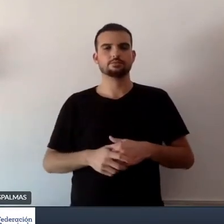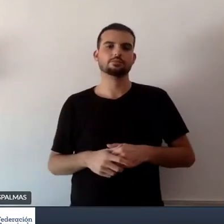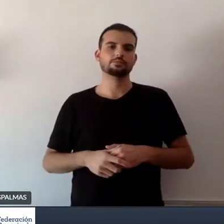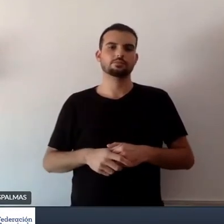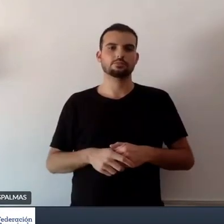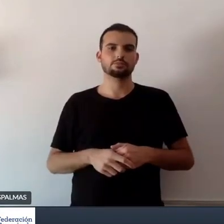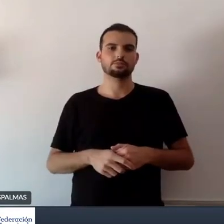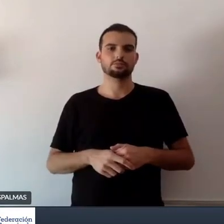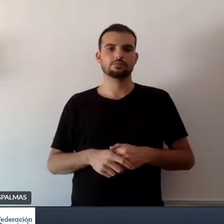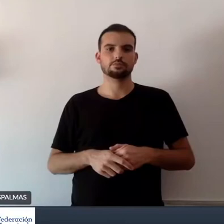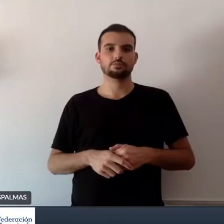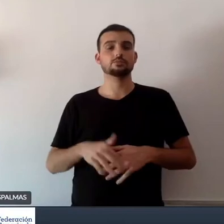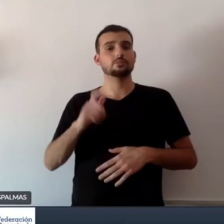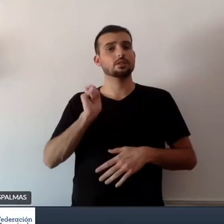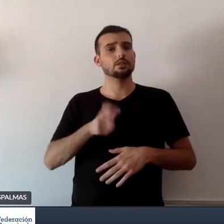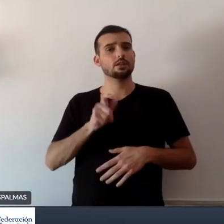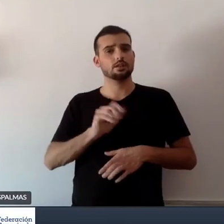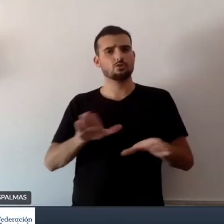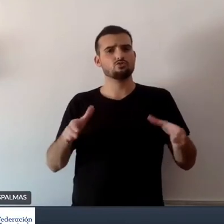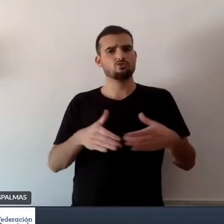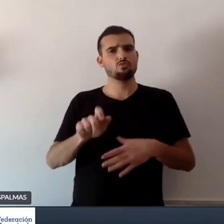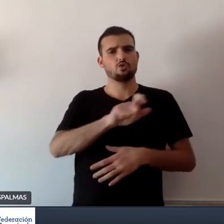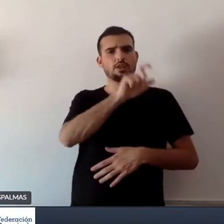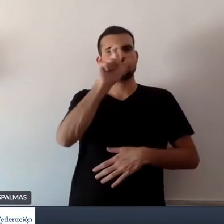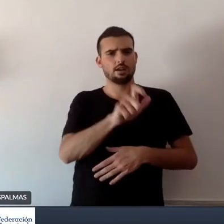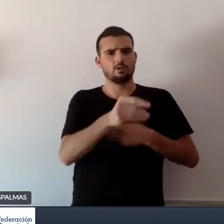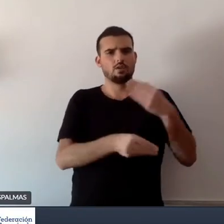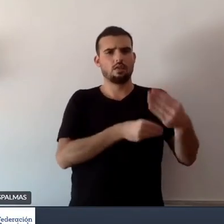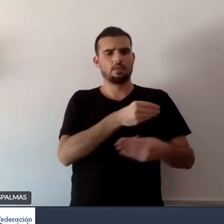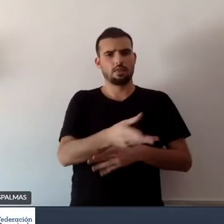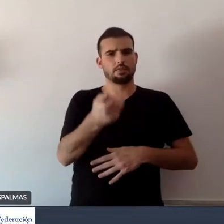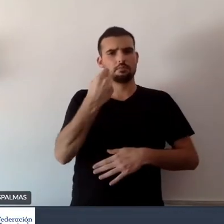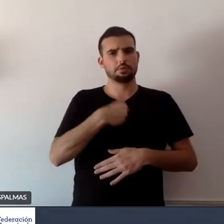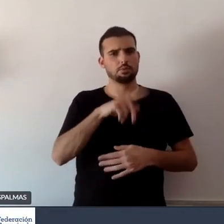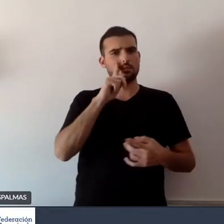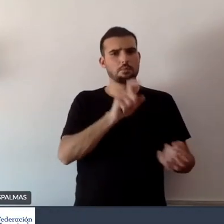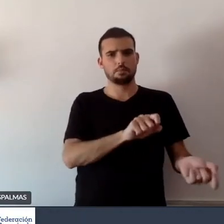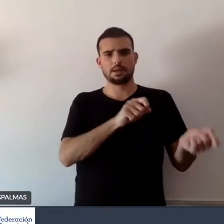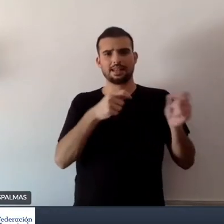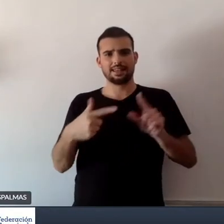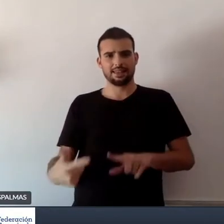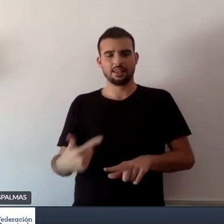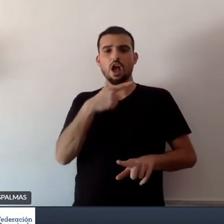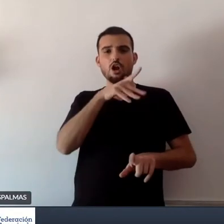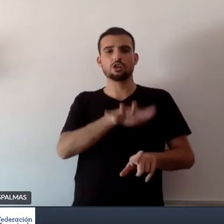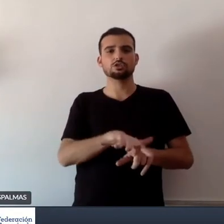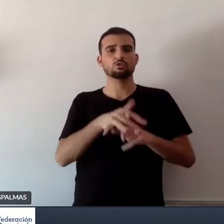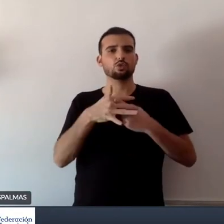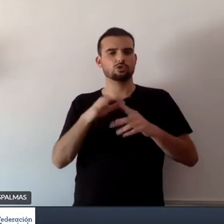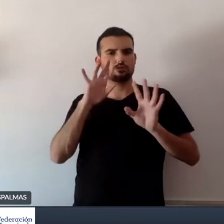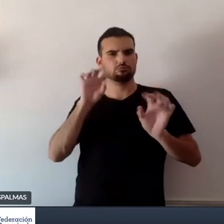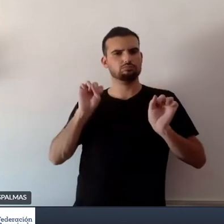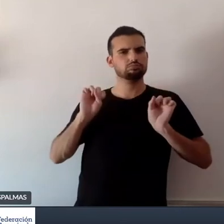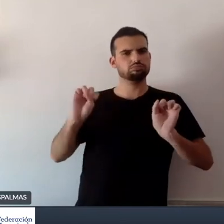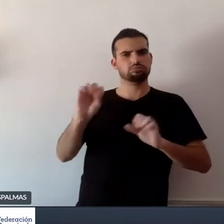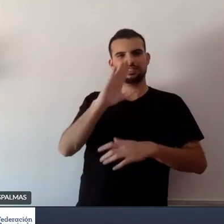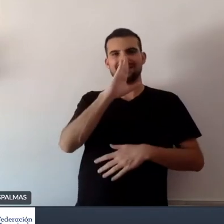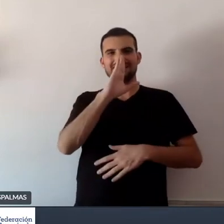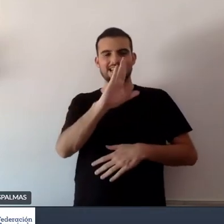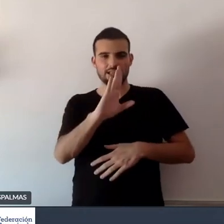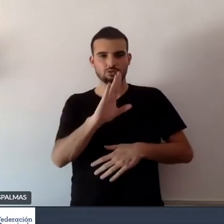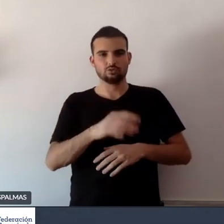Muchos de los equipos italianos juegan cosas similares, otros dan más importancia al juego interior. Aquí vamos a tener una situación de Spanish pick and roll, bloqueo directo central y bloqueo al